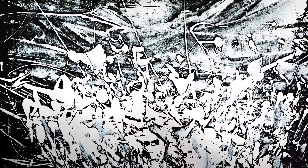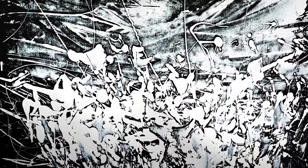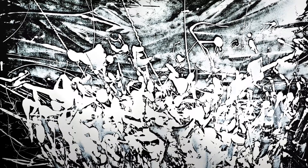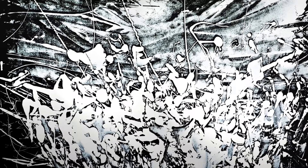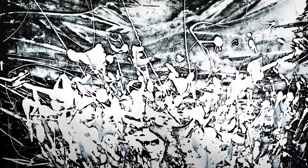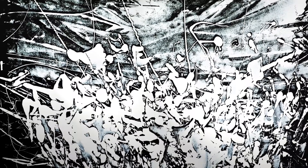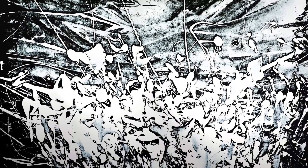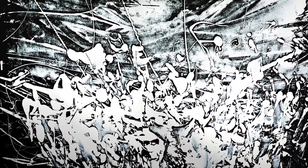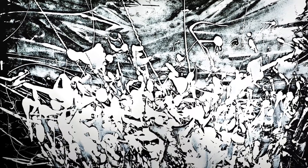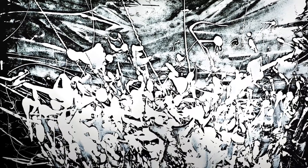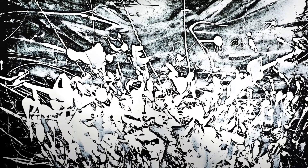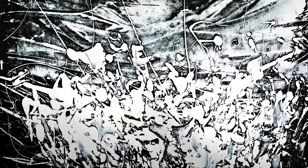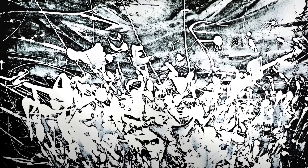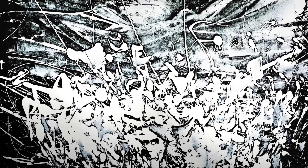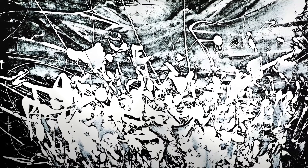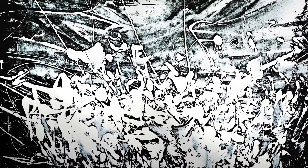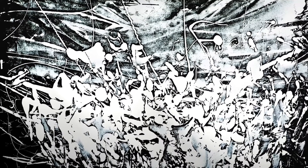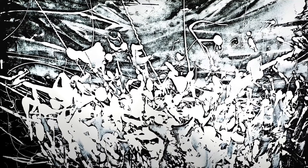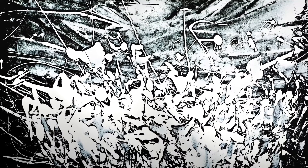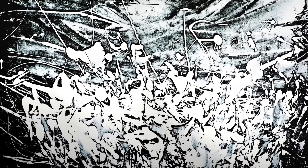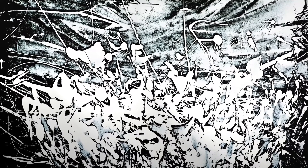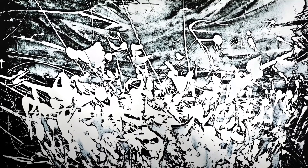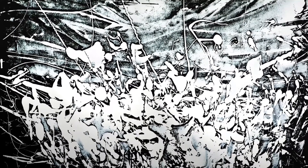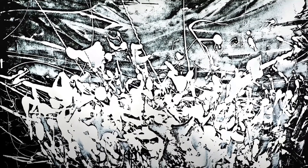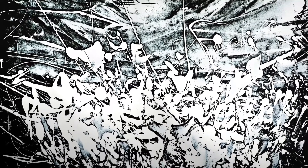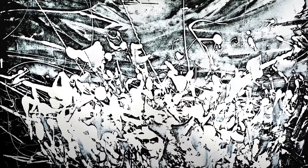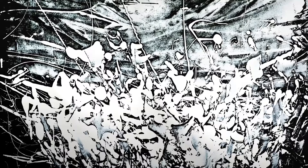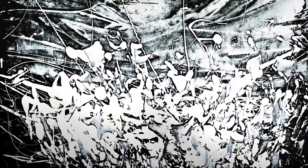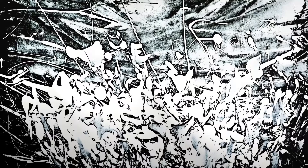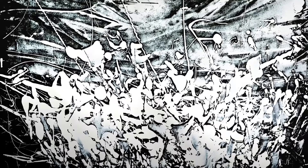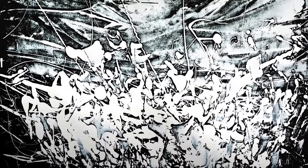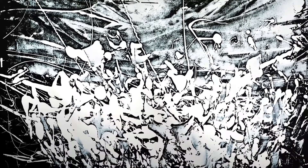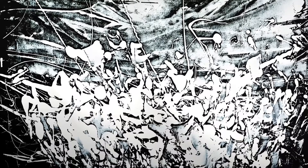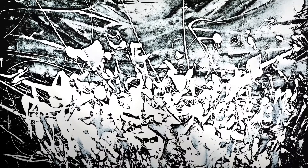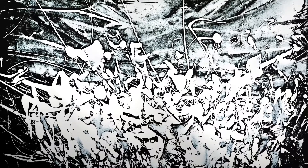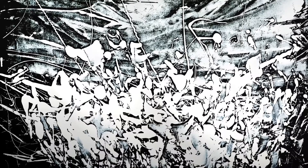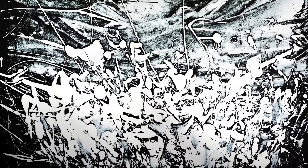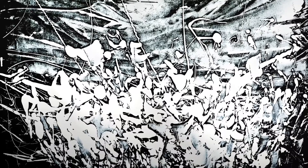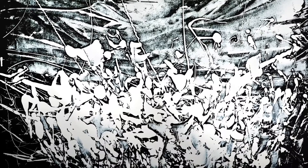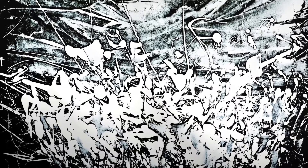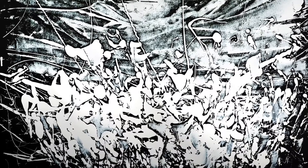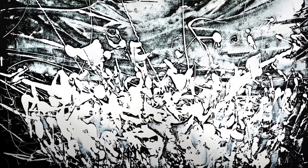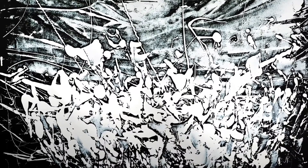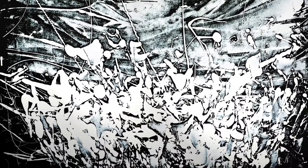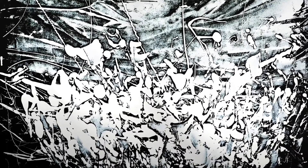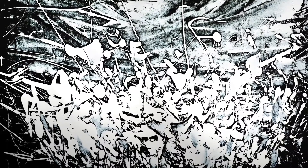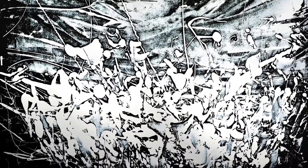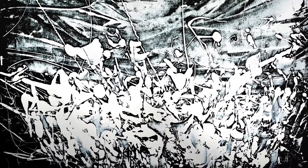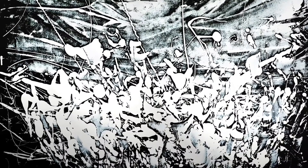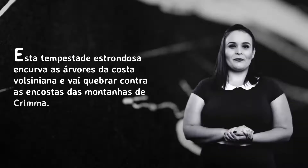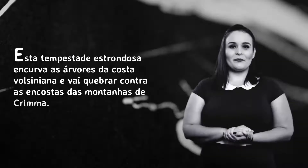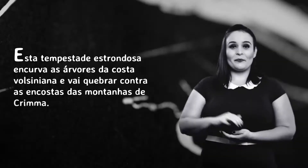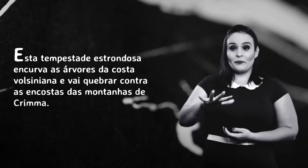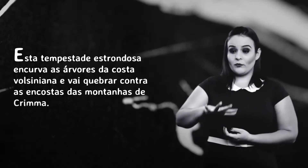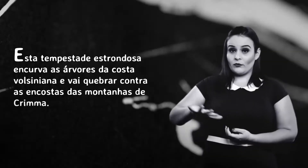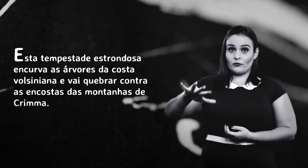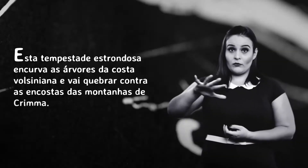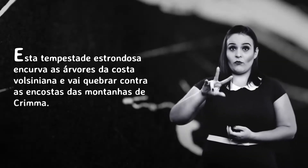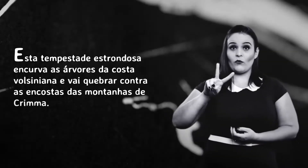Os respingos da tinta branca gotejados sobre o fundo preto evocam uma forte tempestade. Esta